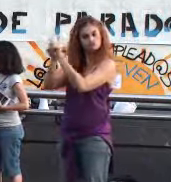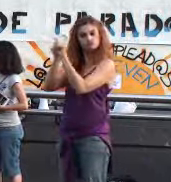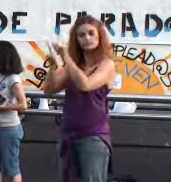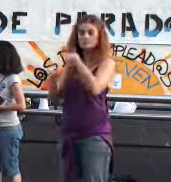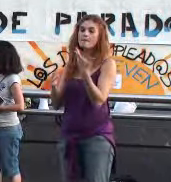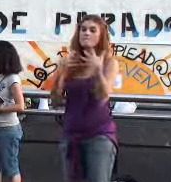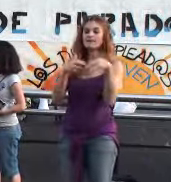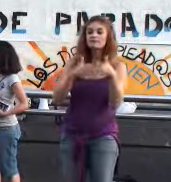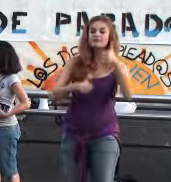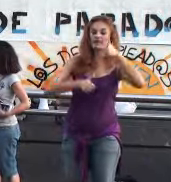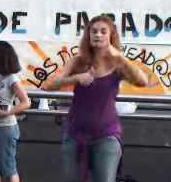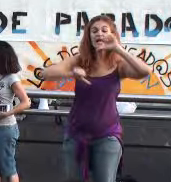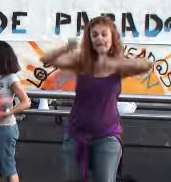etcétera.